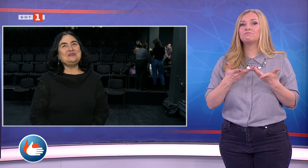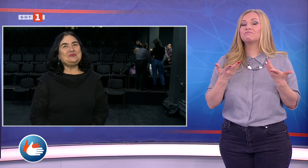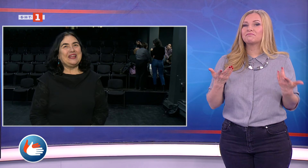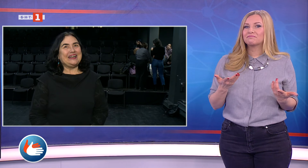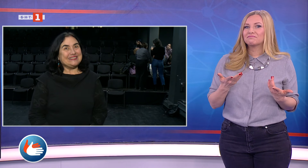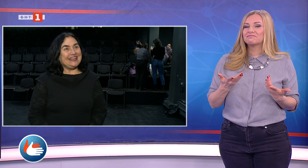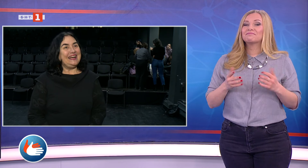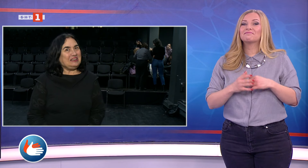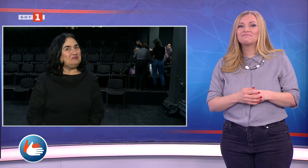Така,